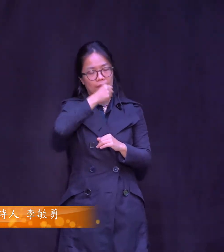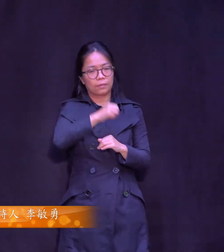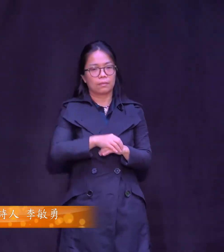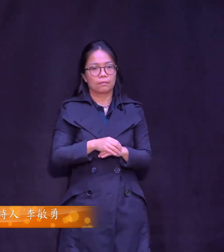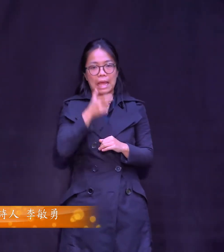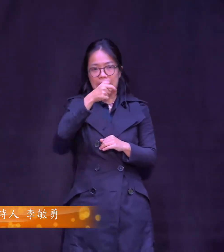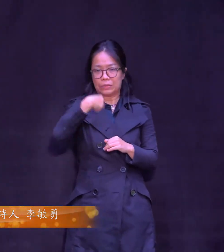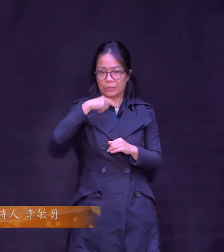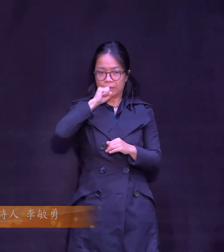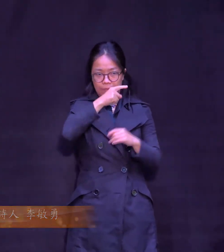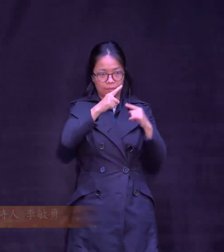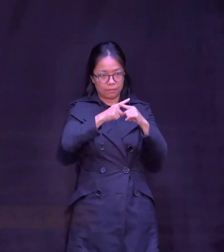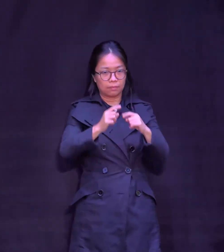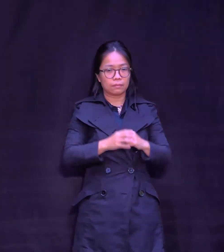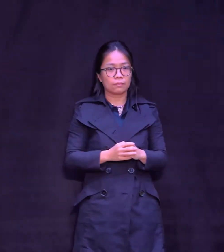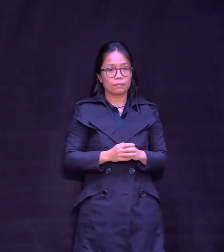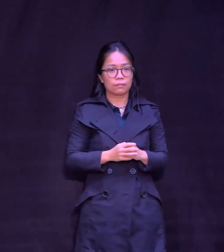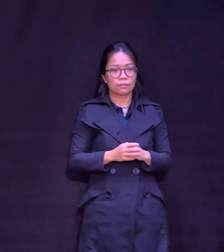叫我台湾人。